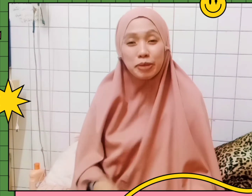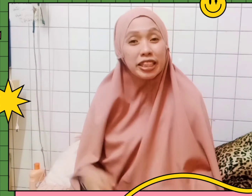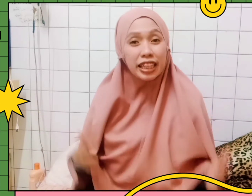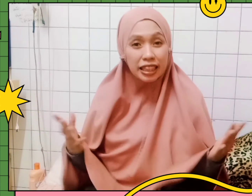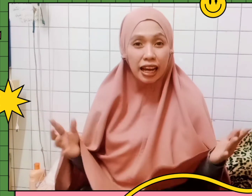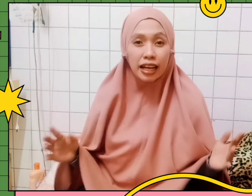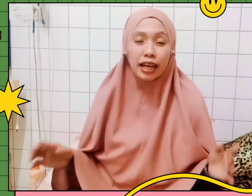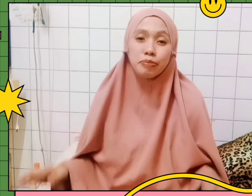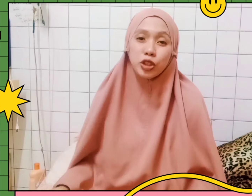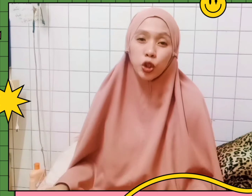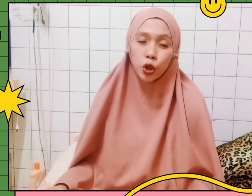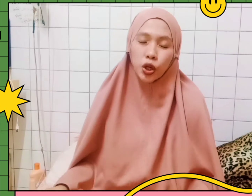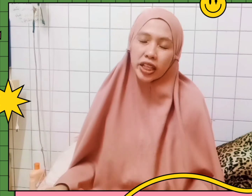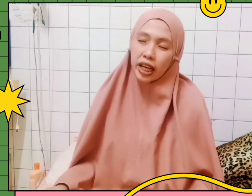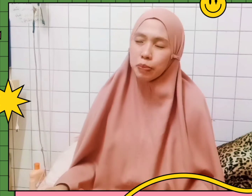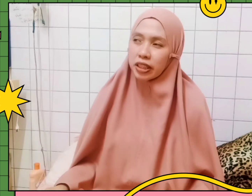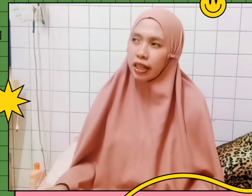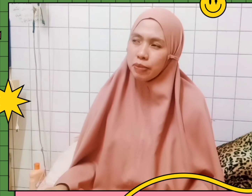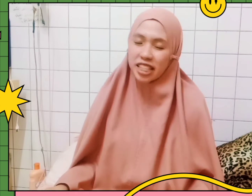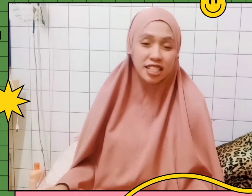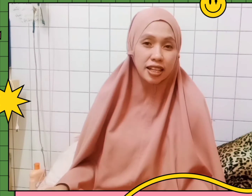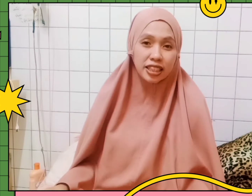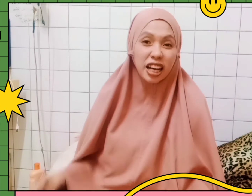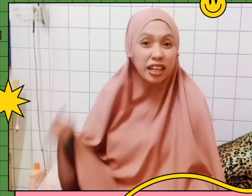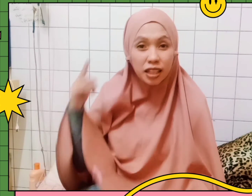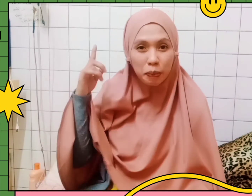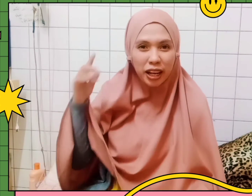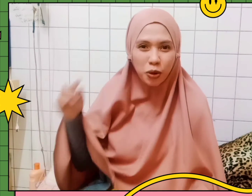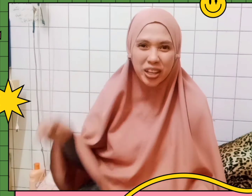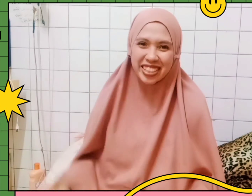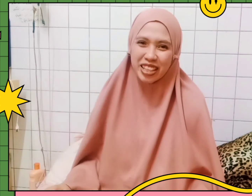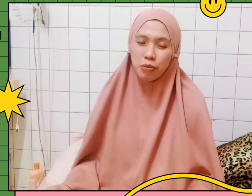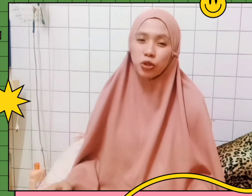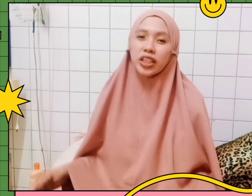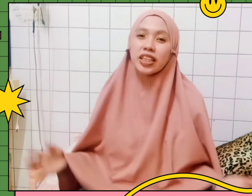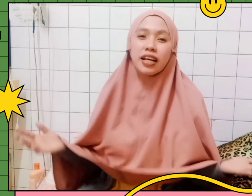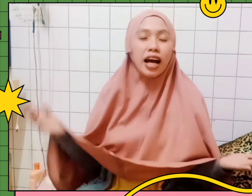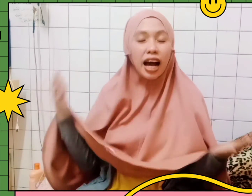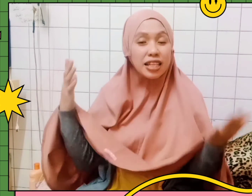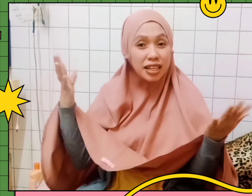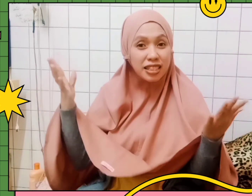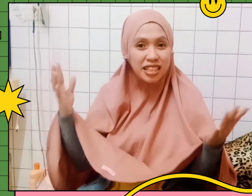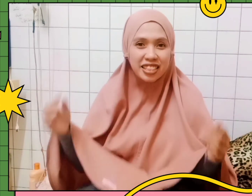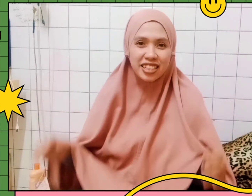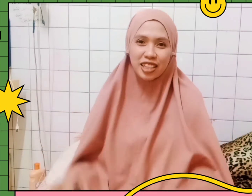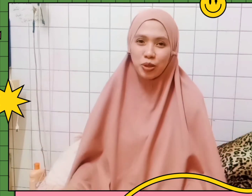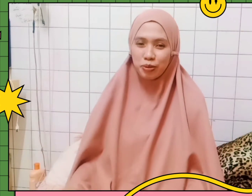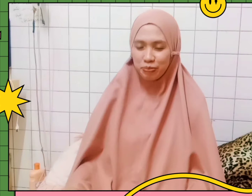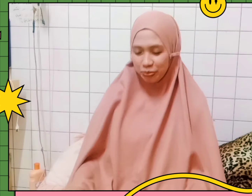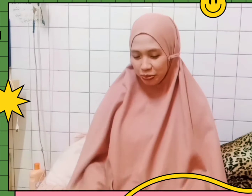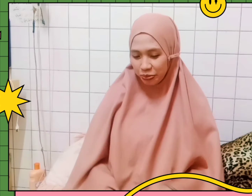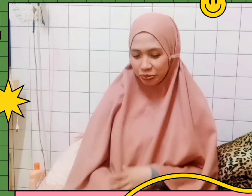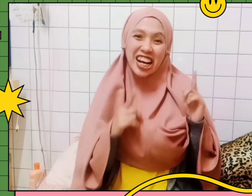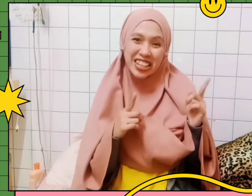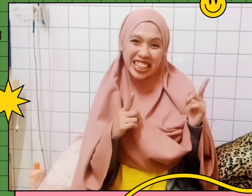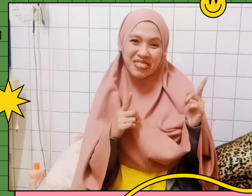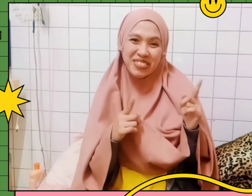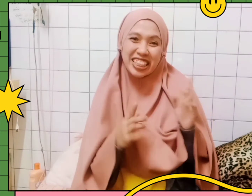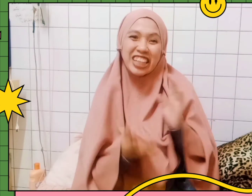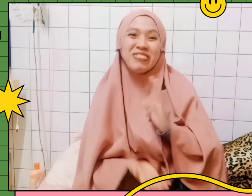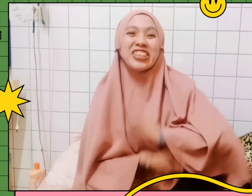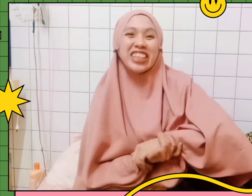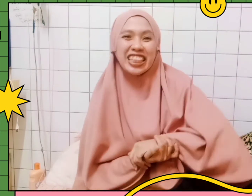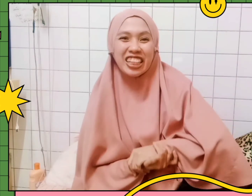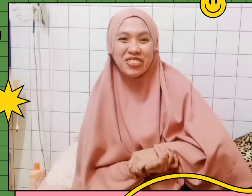Oke teman-teman, kita akan mencontohkan kalimat-kalimat isyarat yang ada di kepalaku aja ya. Maksudnya kita asal ini aja gitu. Oke